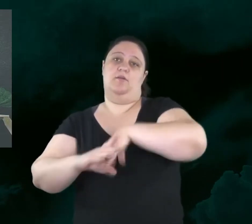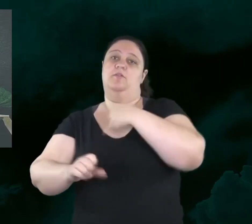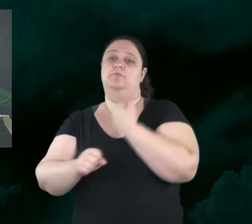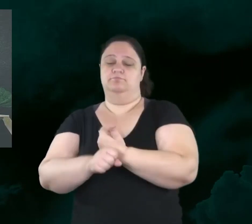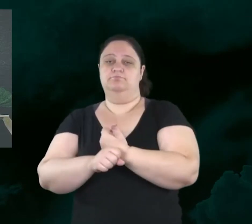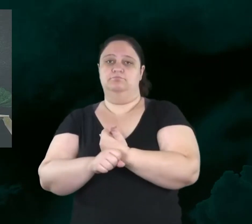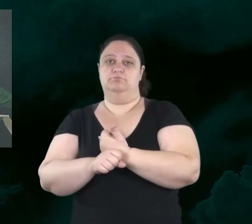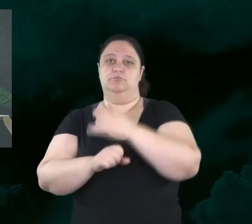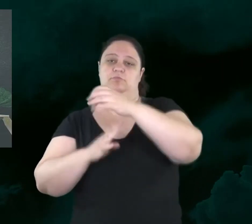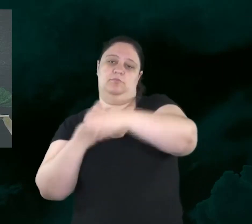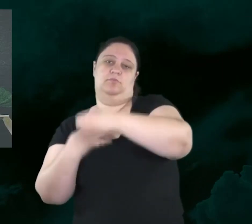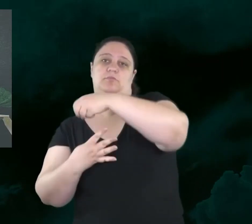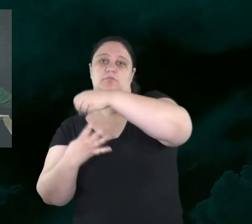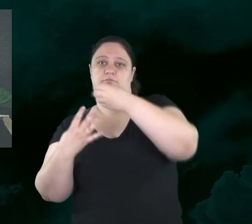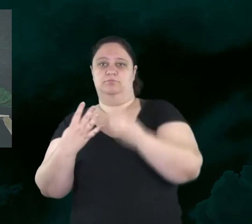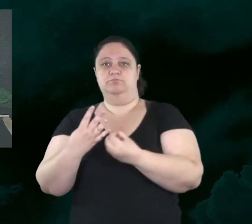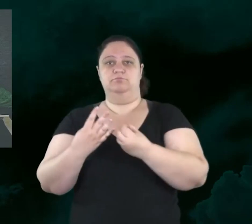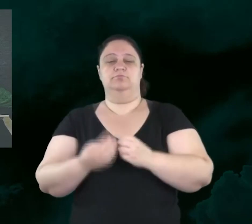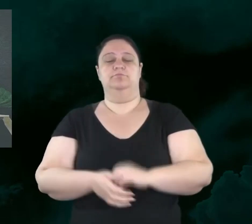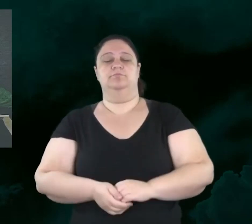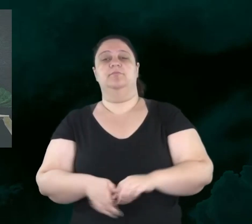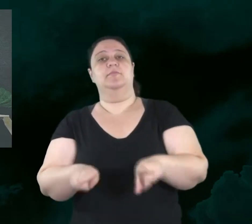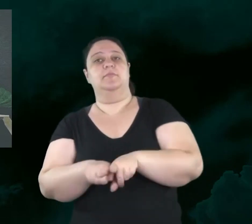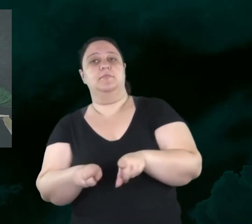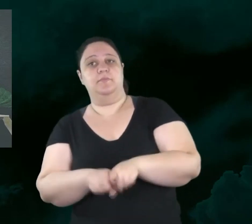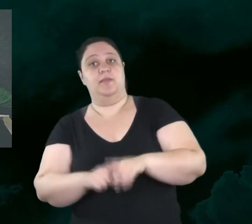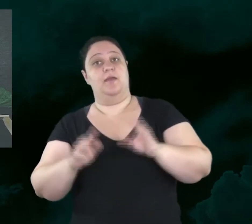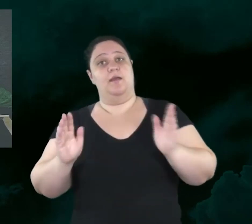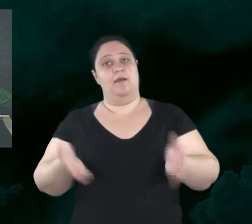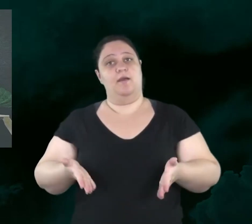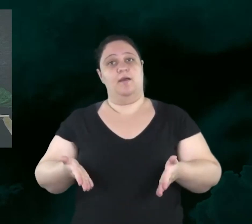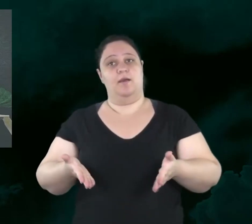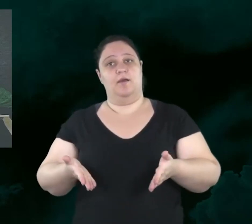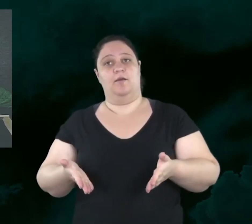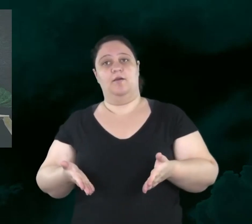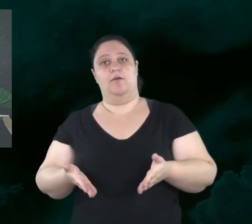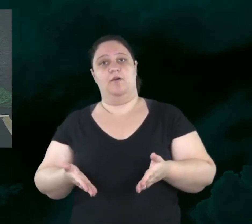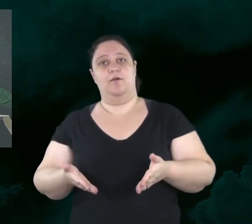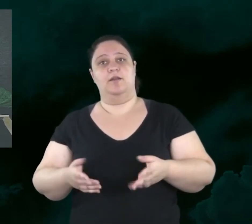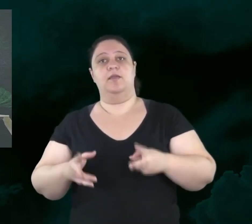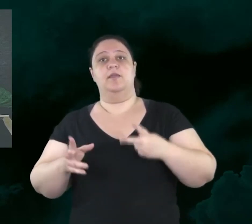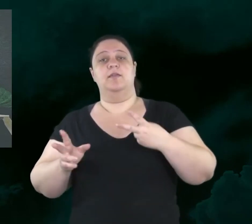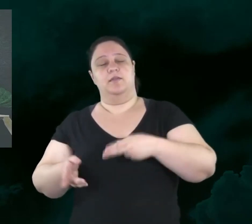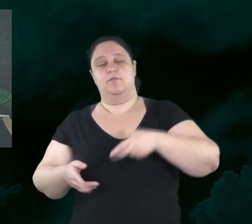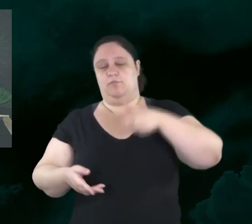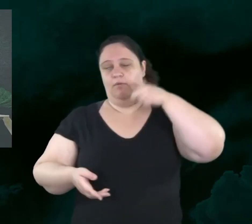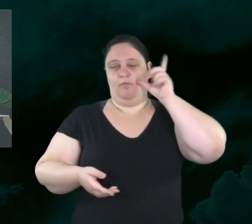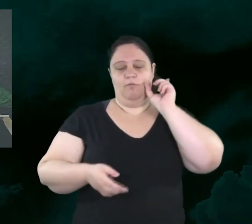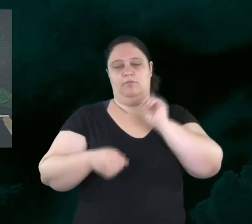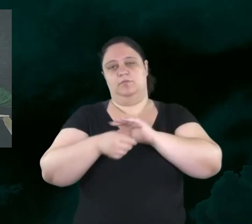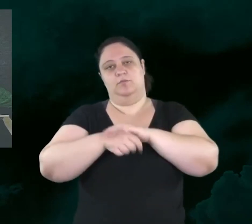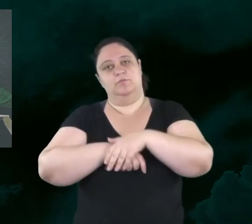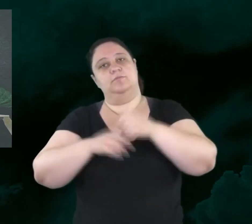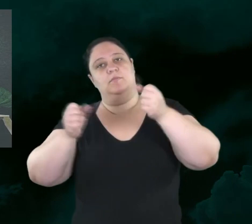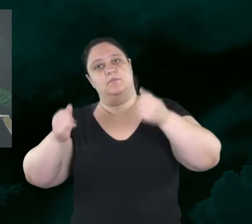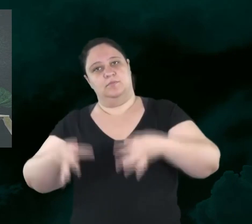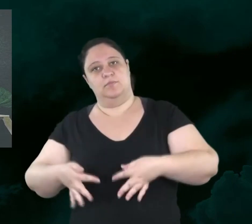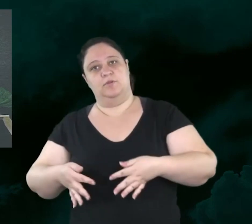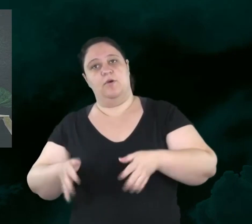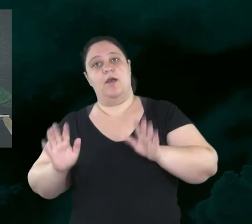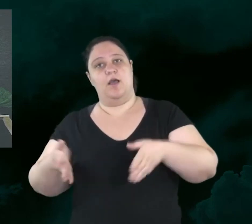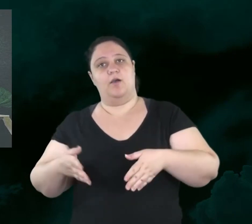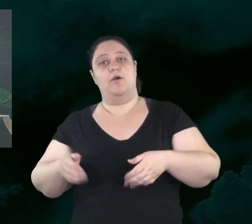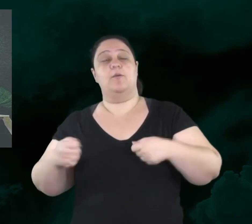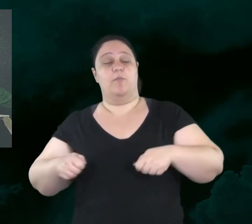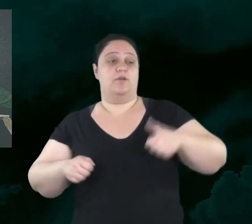Vida para Todos. E também, agora mesmo, como o irmão Esdras fez ontem à noite, você agora mesmo